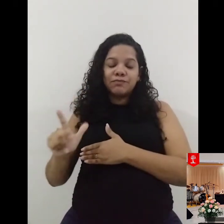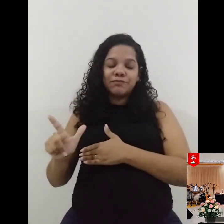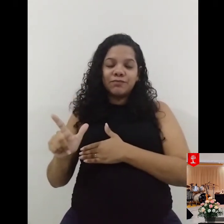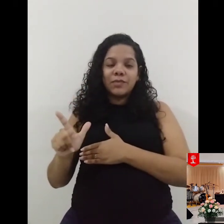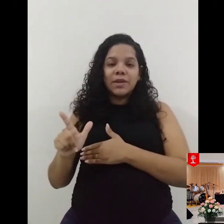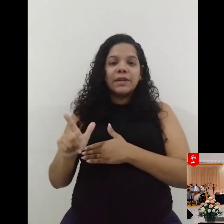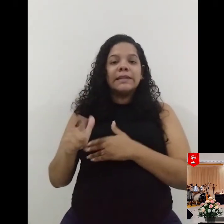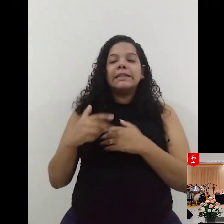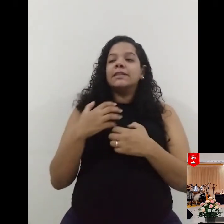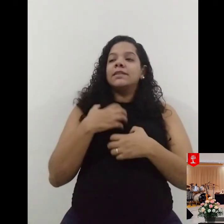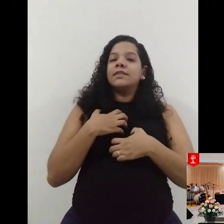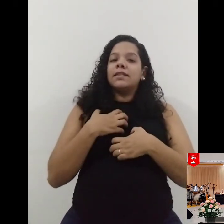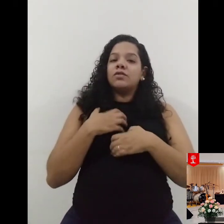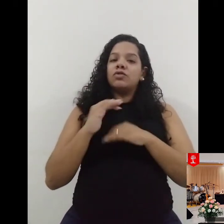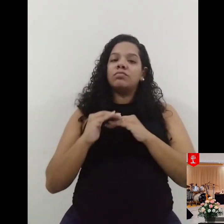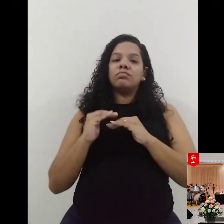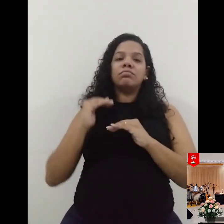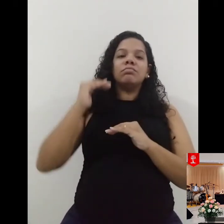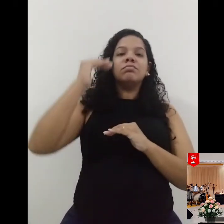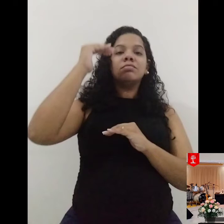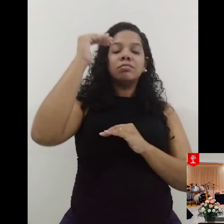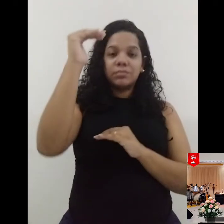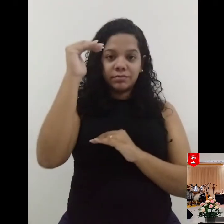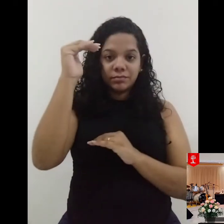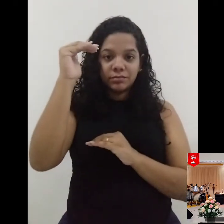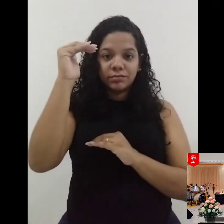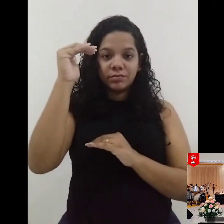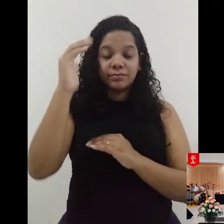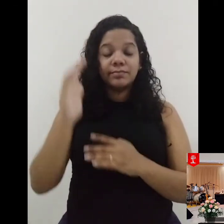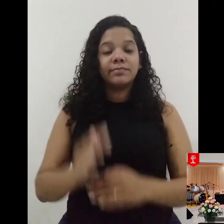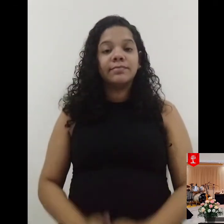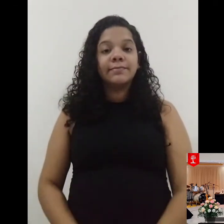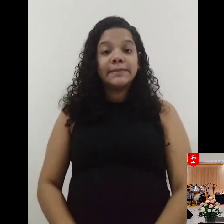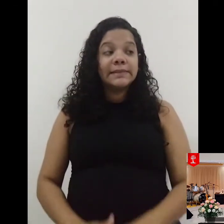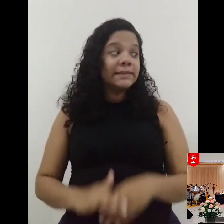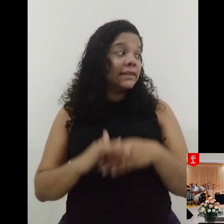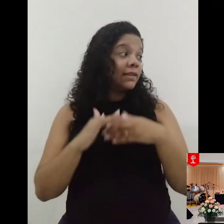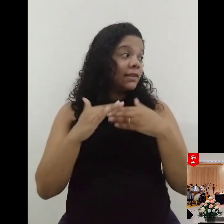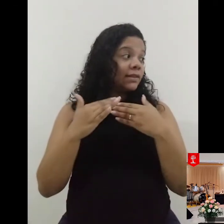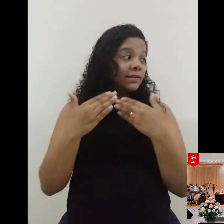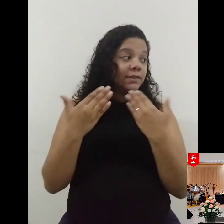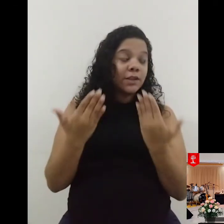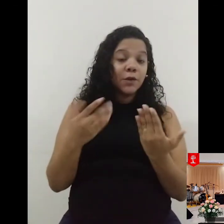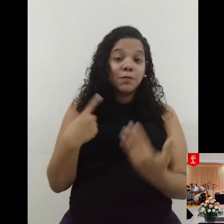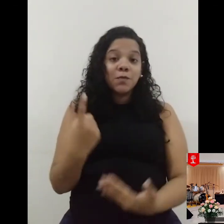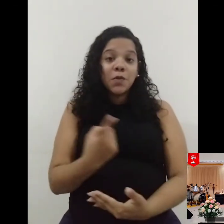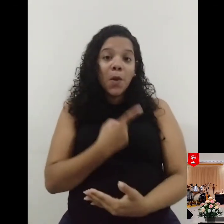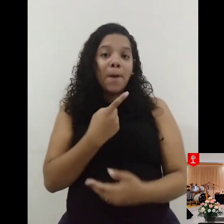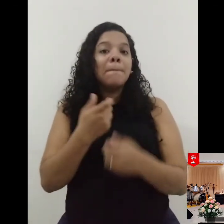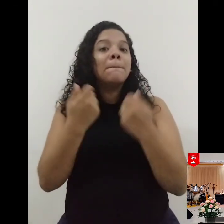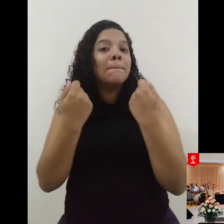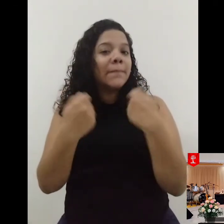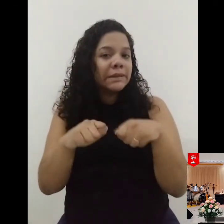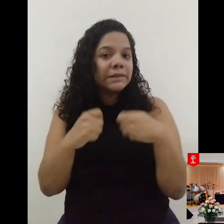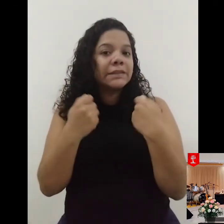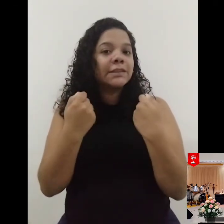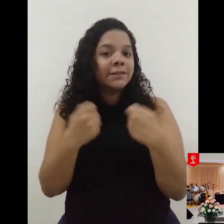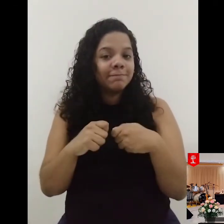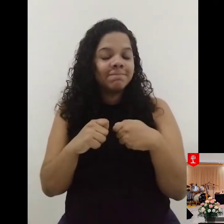ser que em algum momento, lá no fundo, no nosso coração, nós tenhamos atitudes assim. Então, é